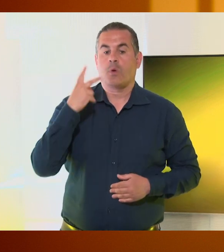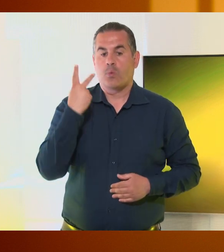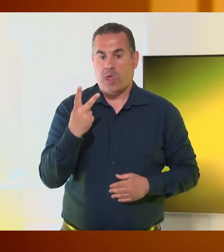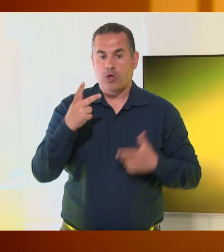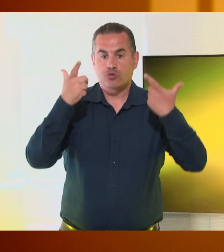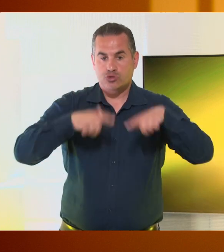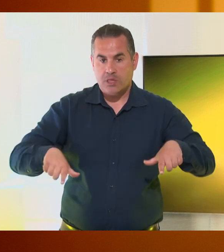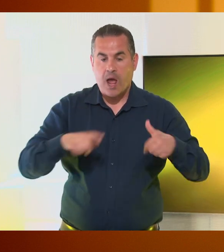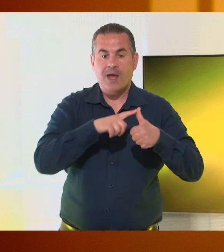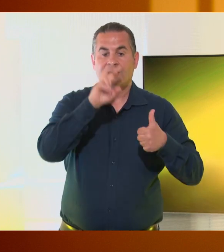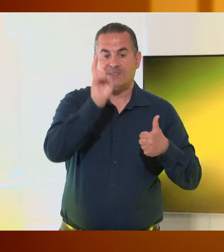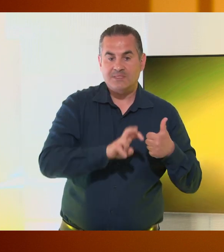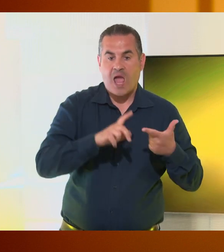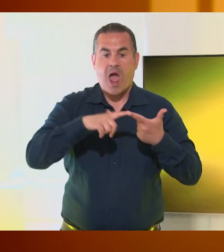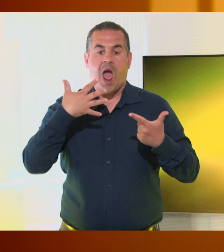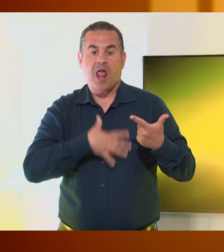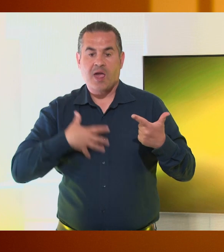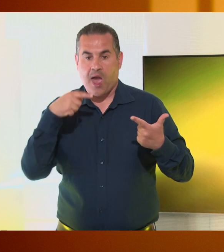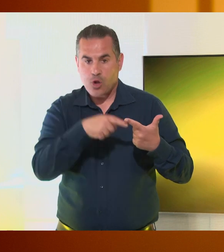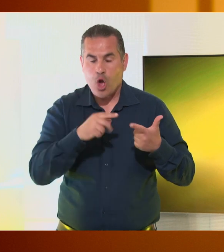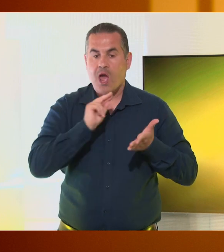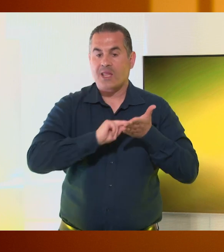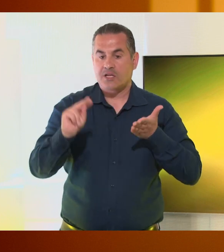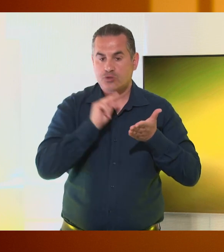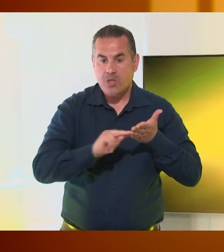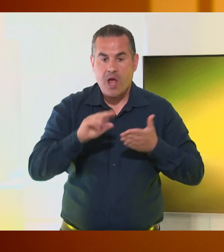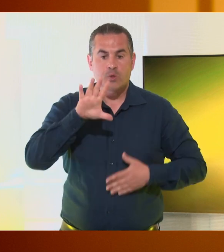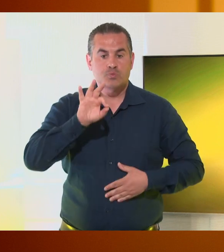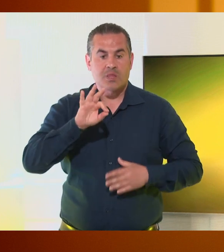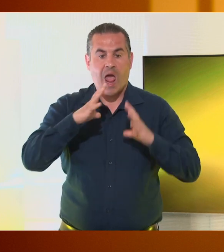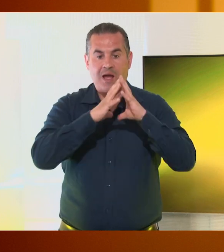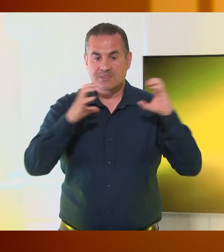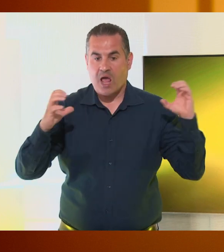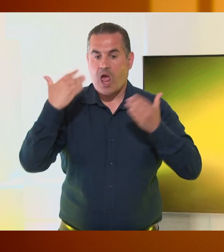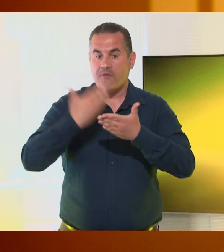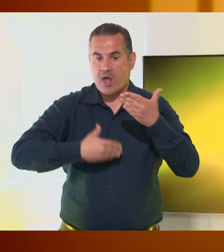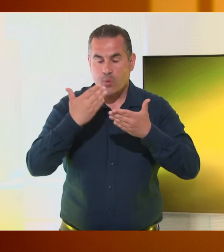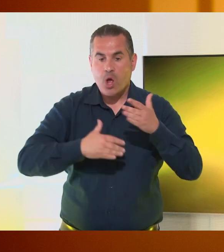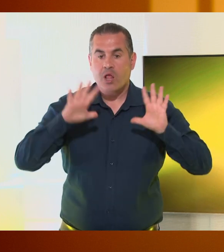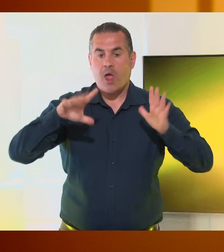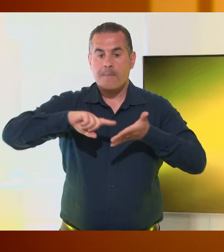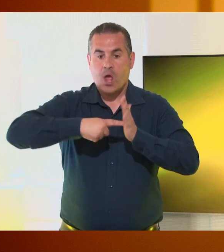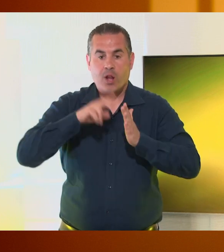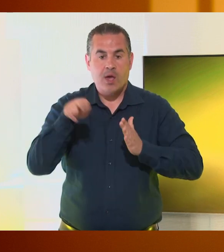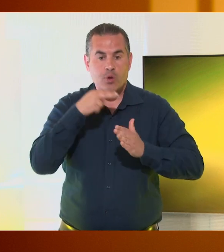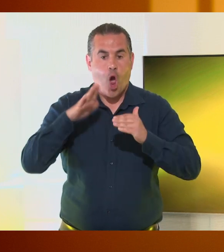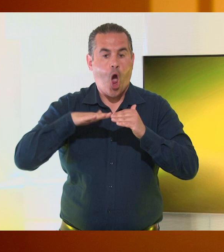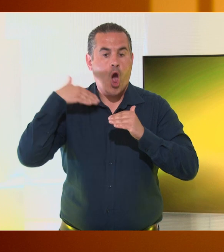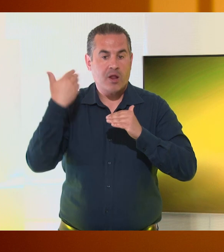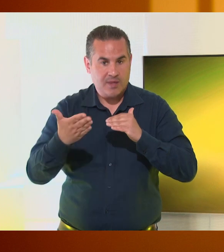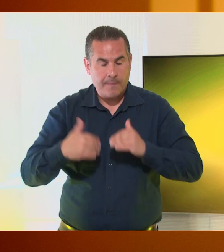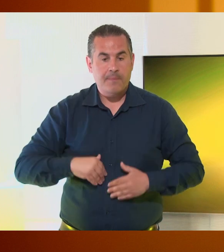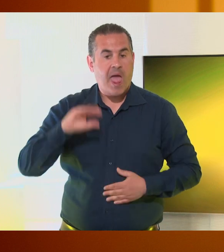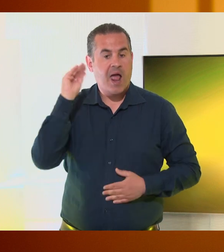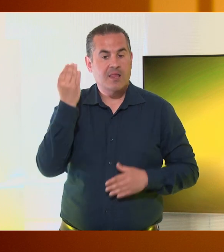Sardegna con iniziative mirate per promuovere e sostenere le imprese e il territorio. Basti ricordare